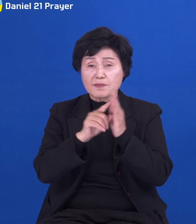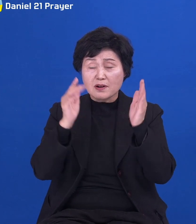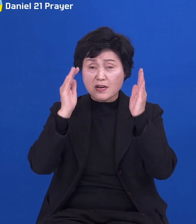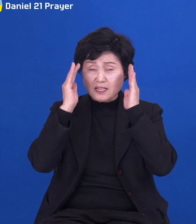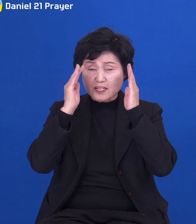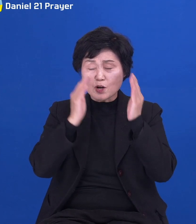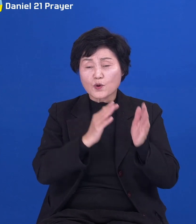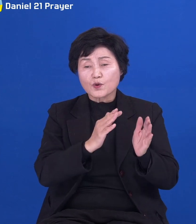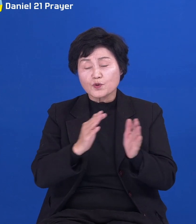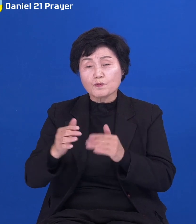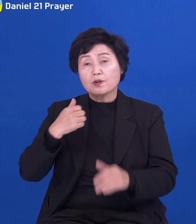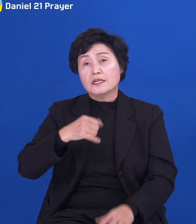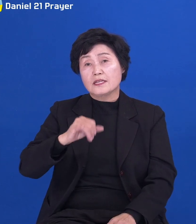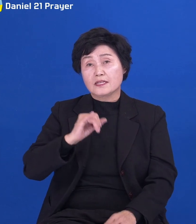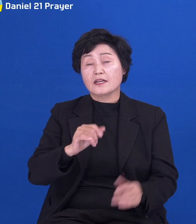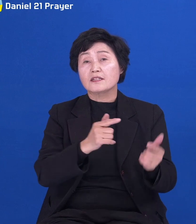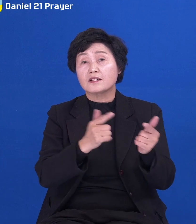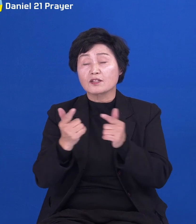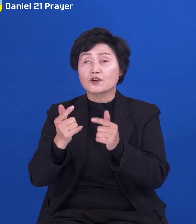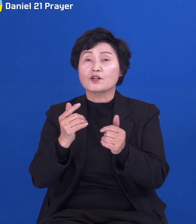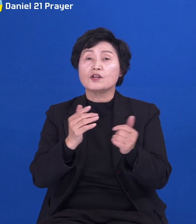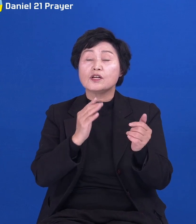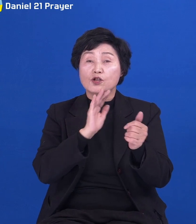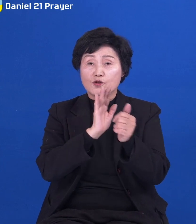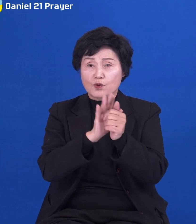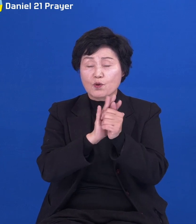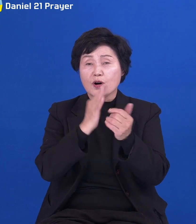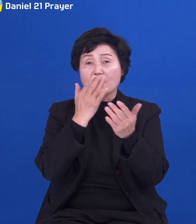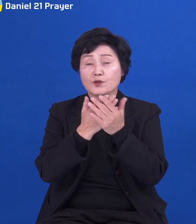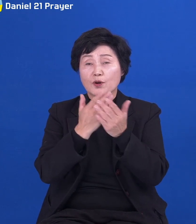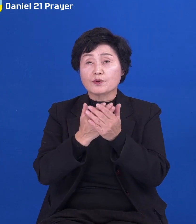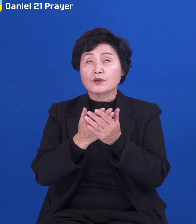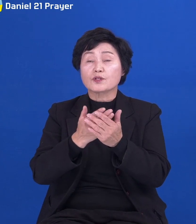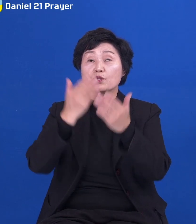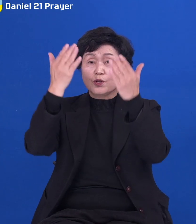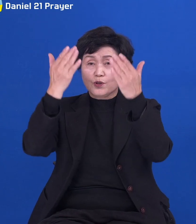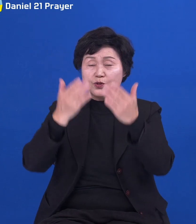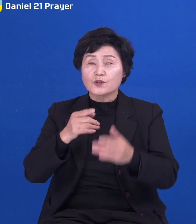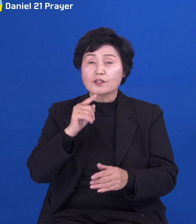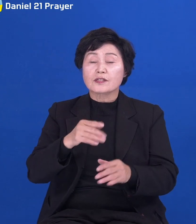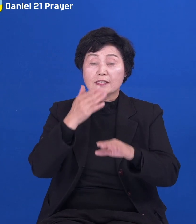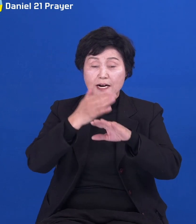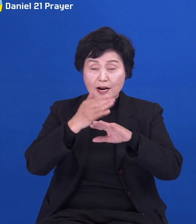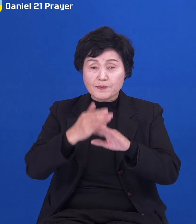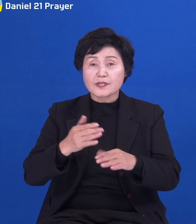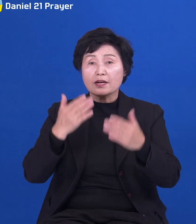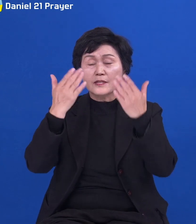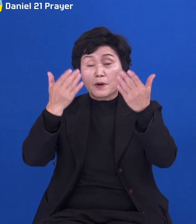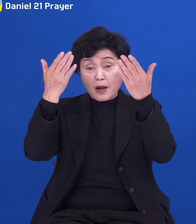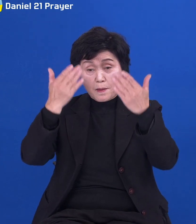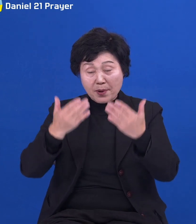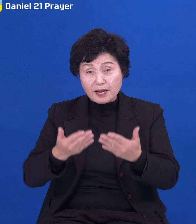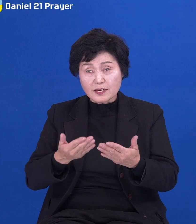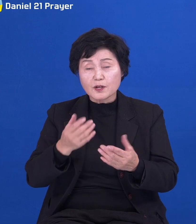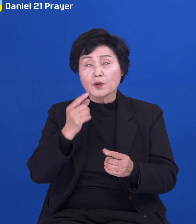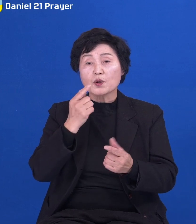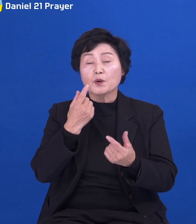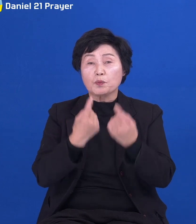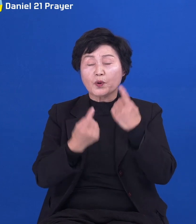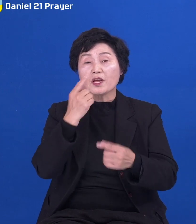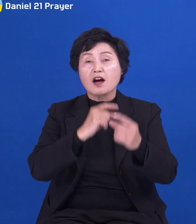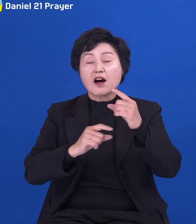축복하여 주시옵소서. 풍족한 생활은 아니지만 주신 것에 감사하며 받은 것 그 이상으로 돌려주신 우리 신학생들이